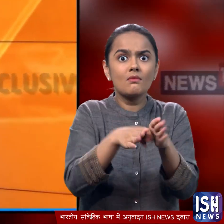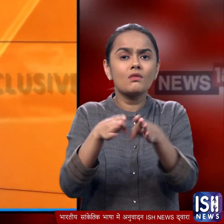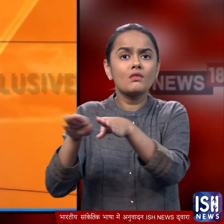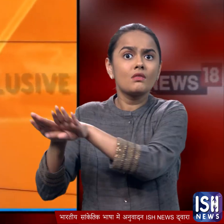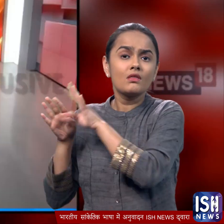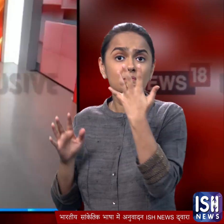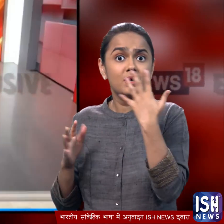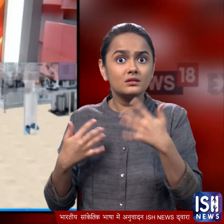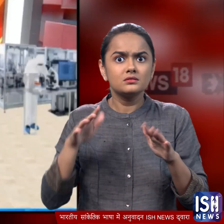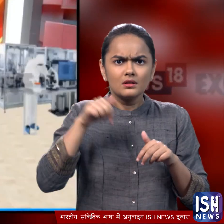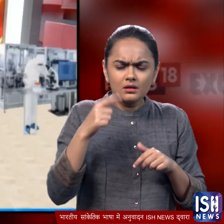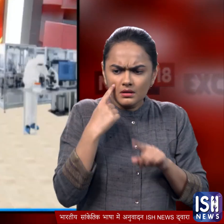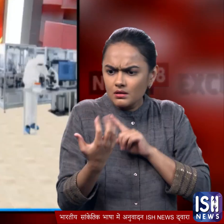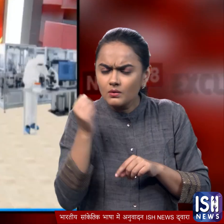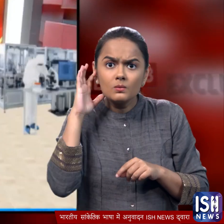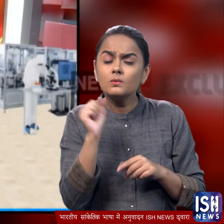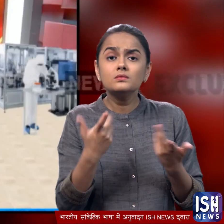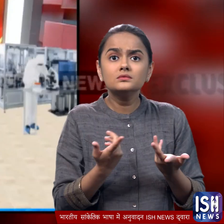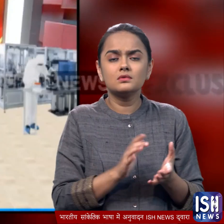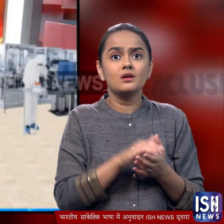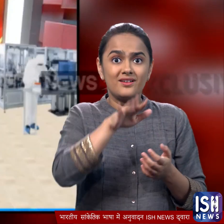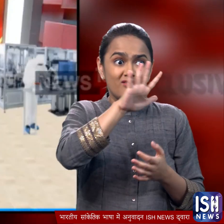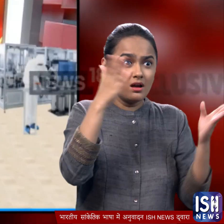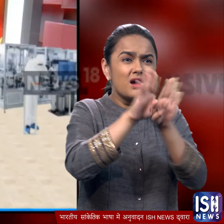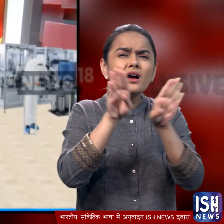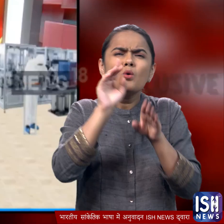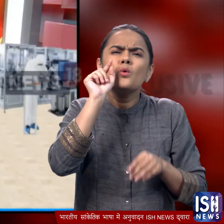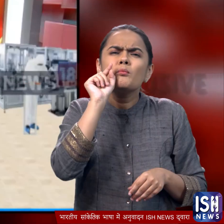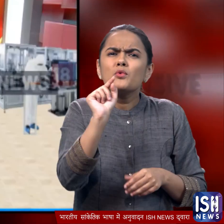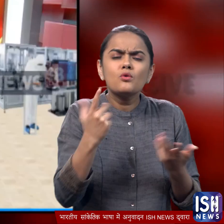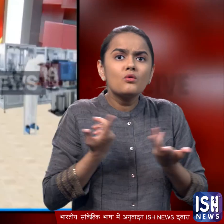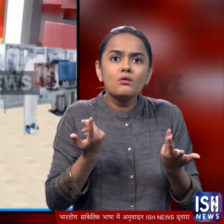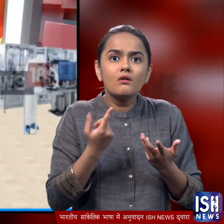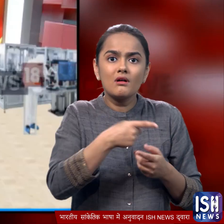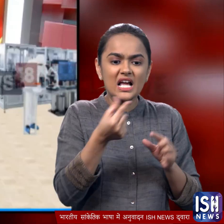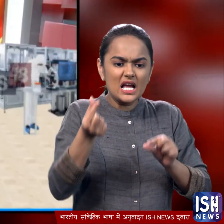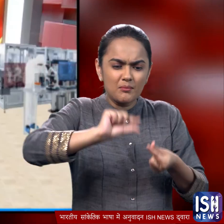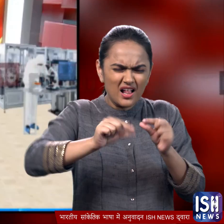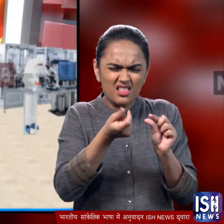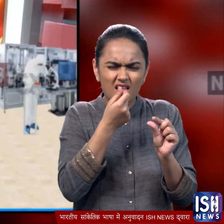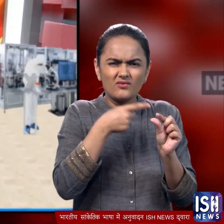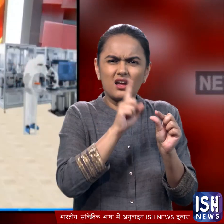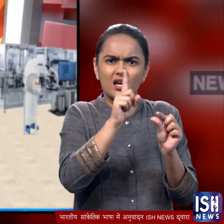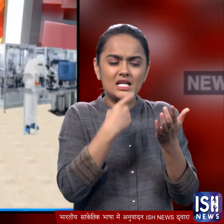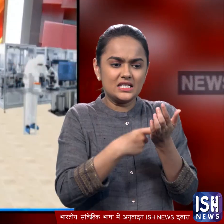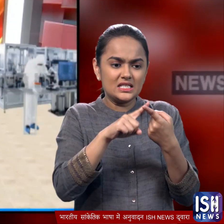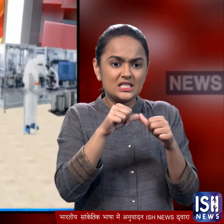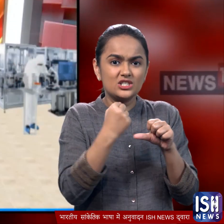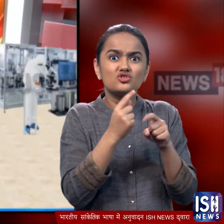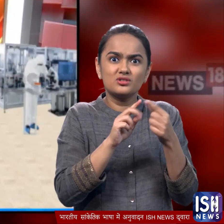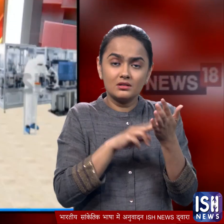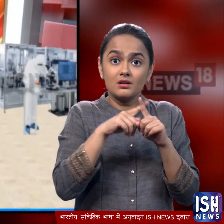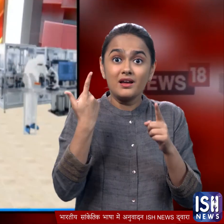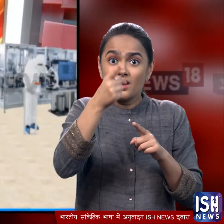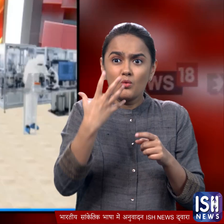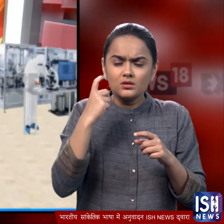स्वास्थ्य मंत्रालय से जुड़े सूत्रों के मुताबिक इन 5 लैब के बंद होने की वजह रही रिएजेंट केमिकल। ये वो केमिकल है